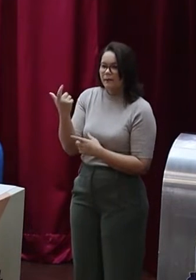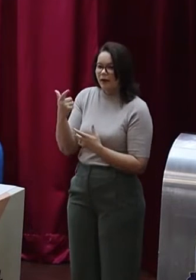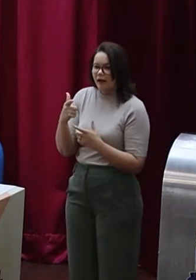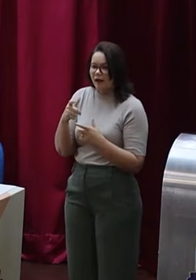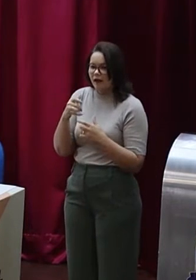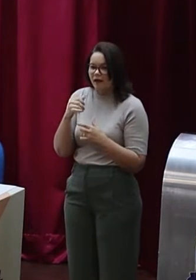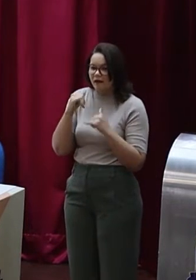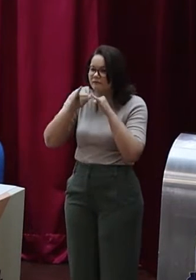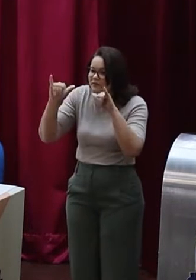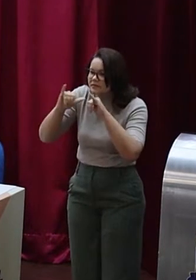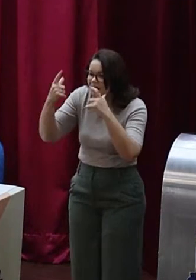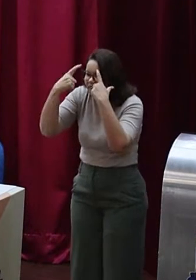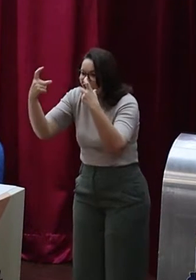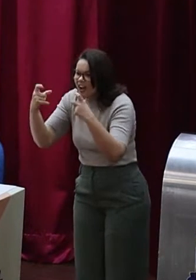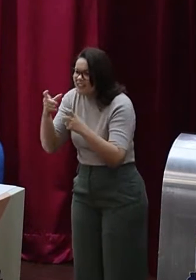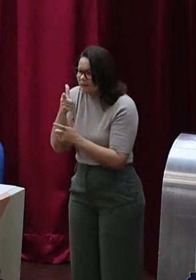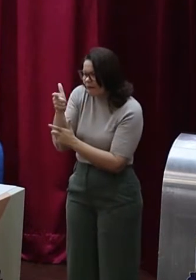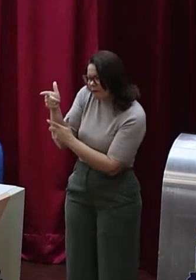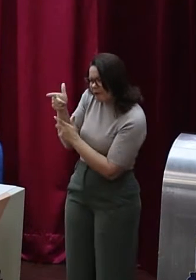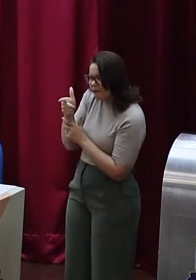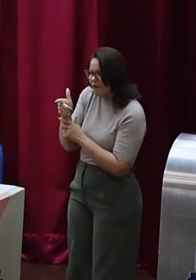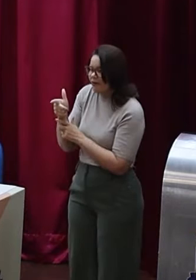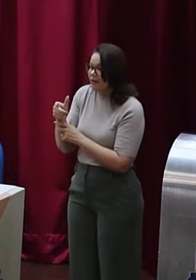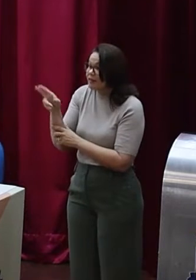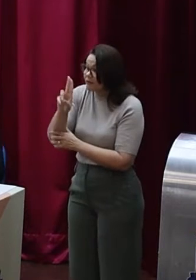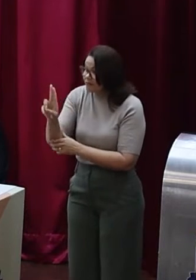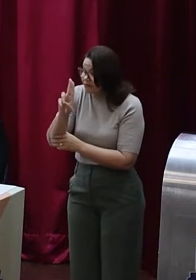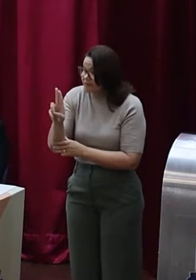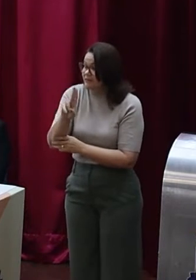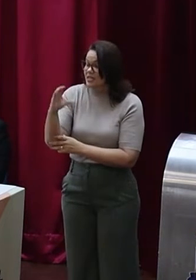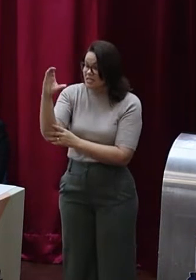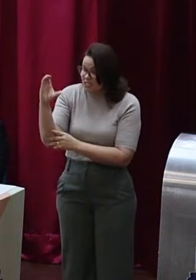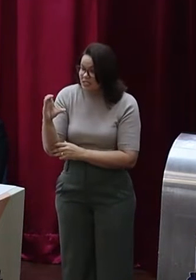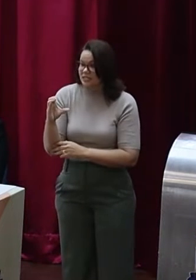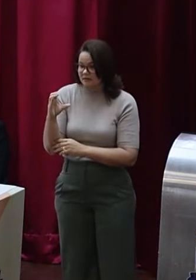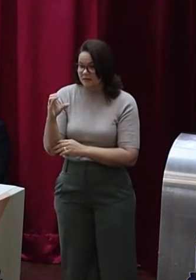né, e é muito interessante, ele usa ciência de dados e